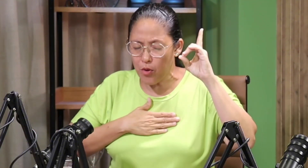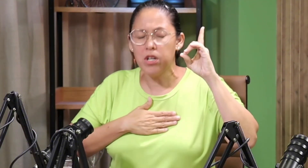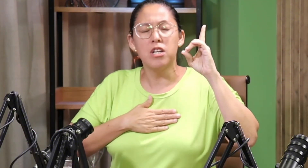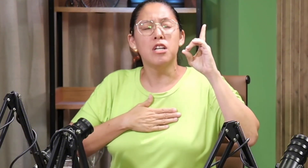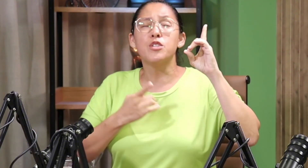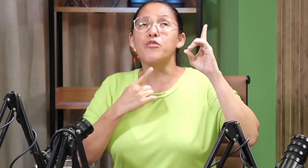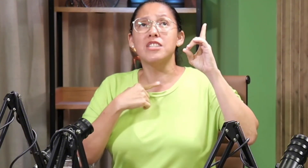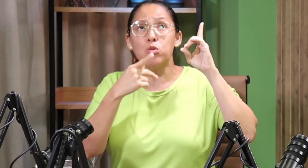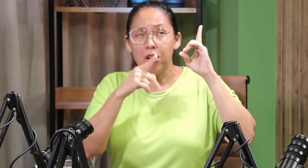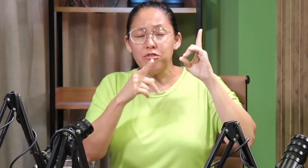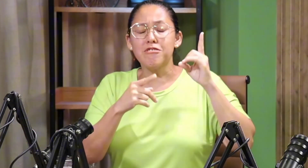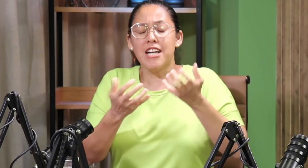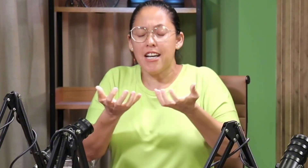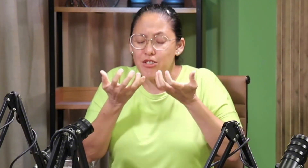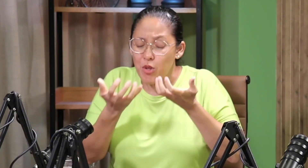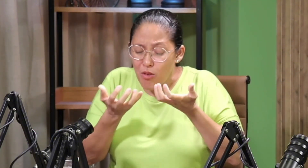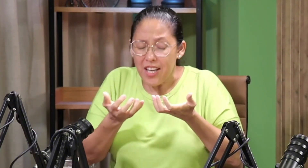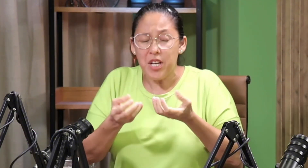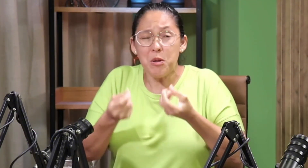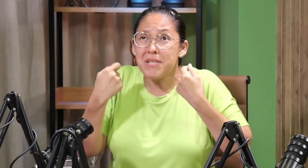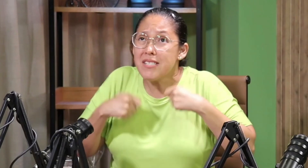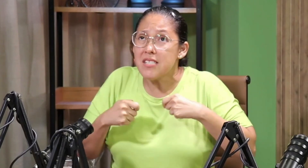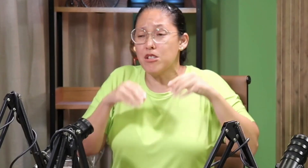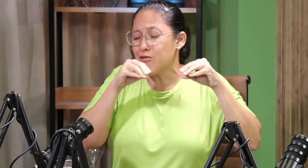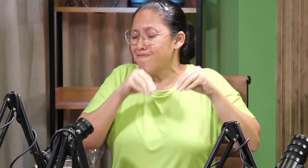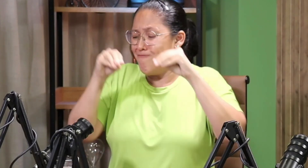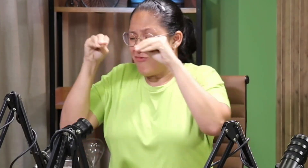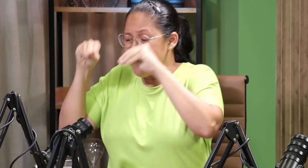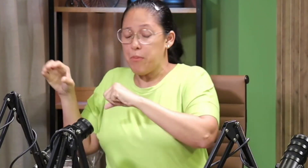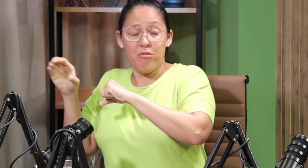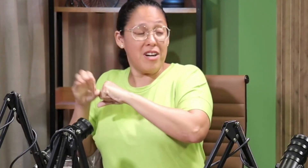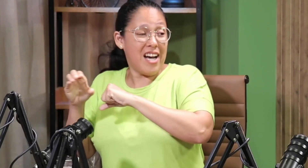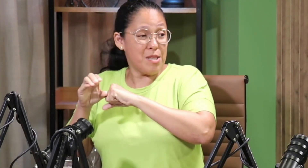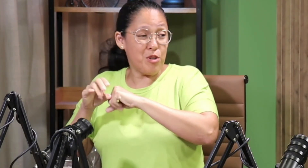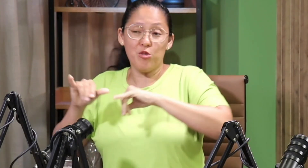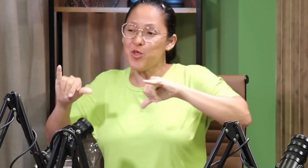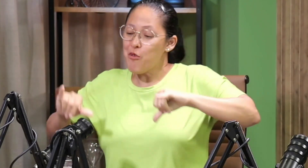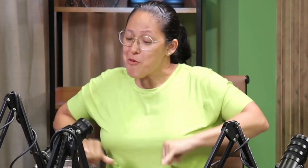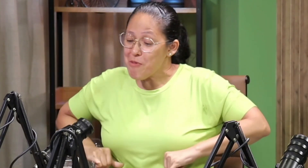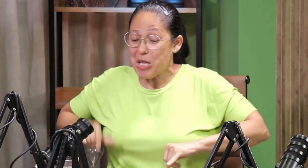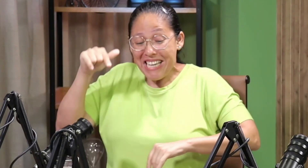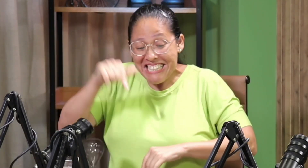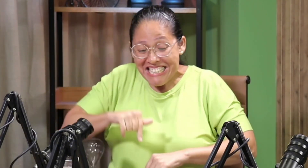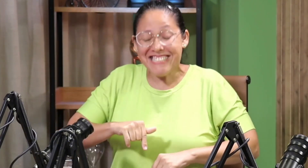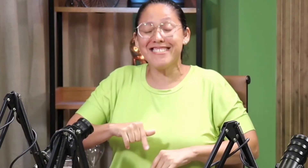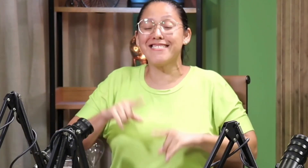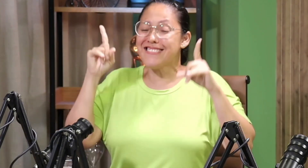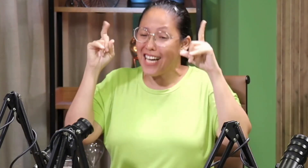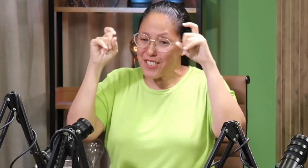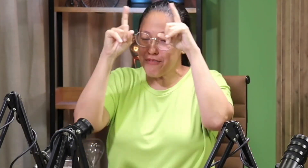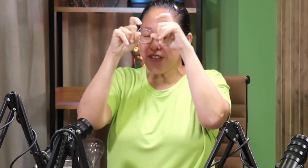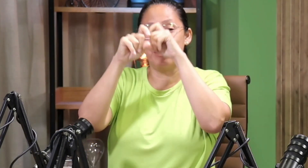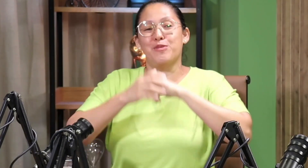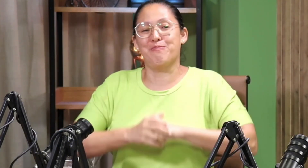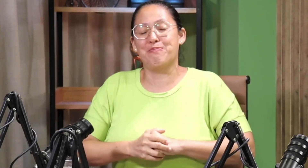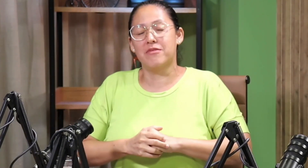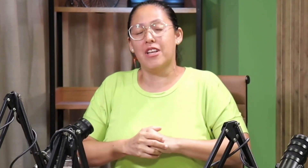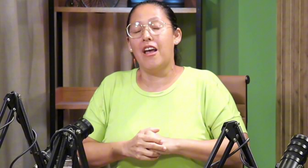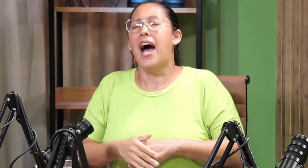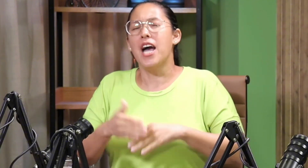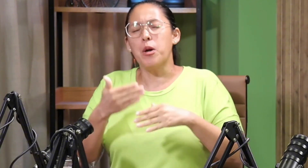por favor, se for da tua vontade, eu preciso dar para o CAIS, porque o sofrimento aqui tá